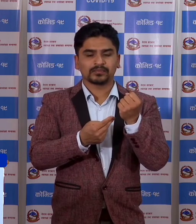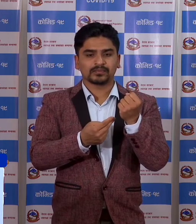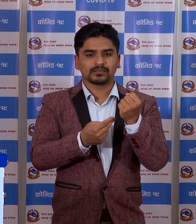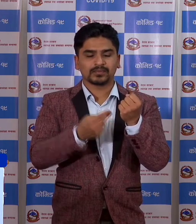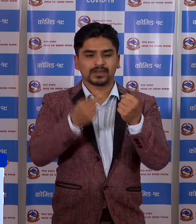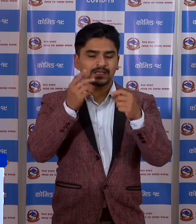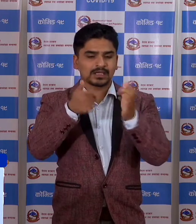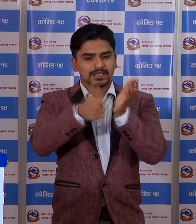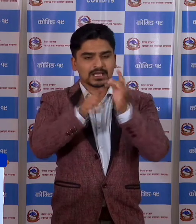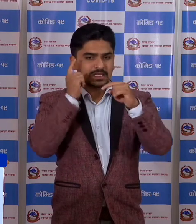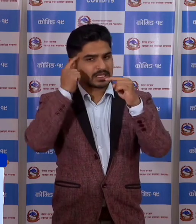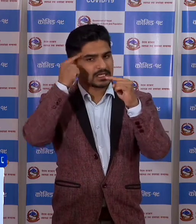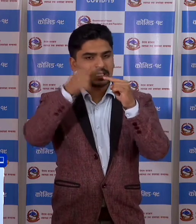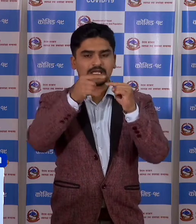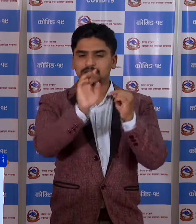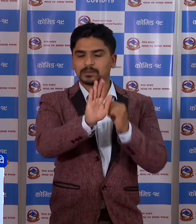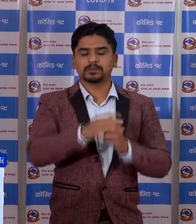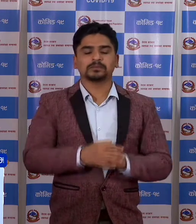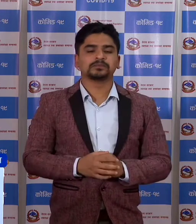टेस्ट चाहिँ नेगेटिव आएको छ।